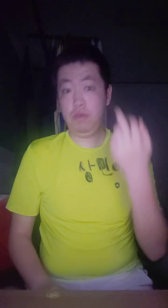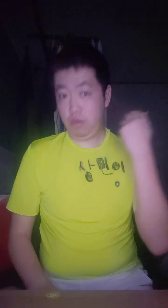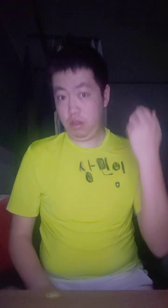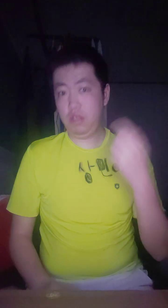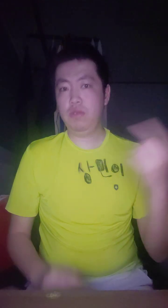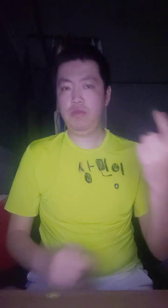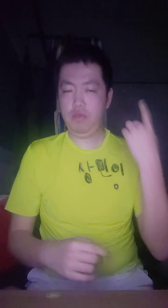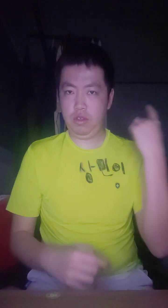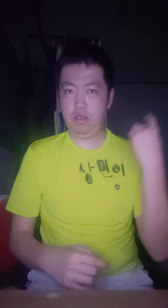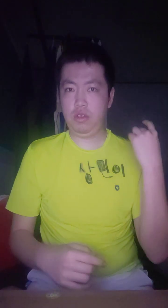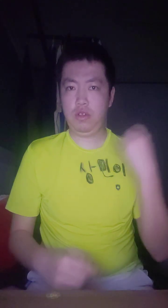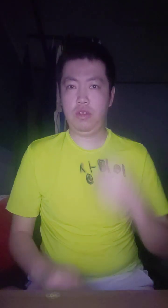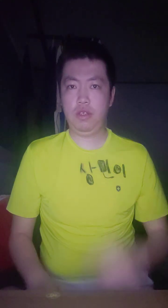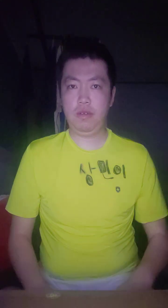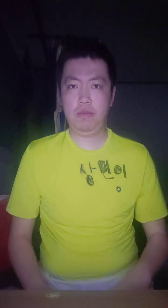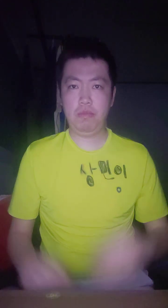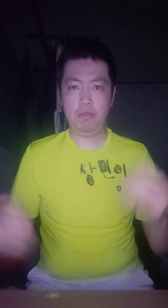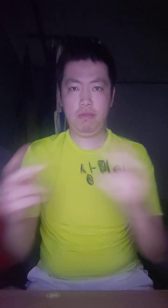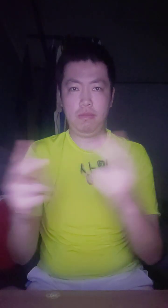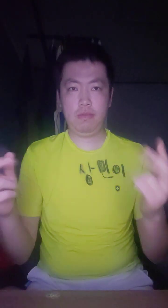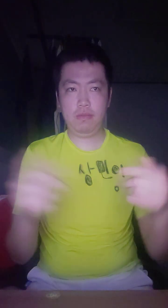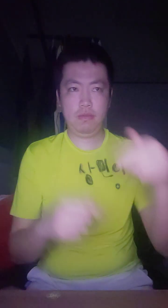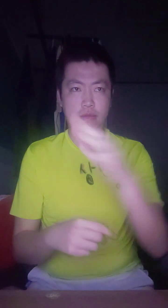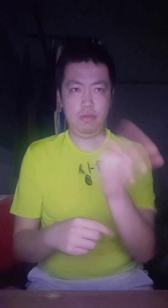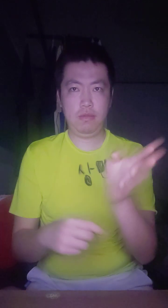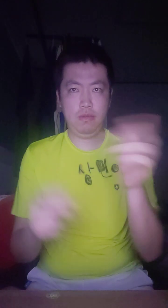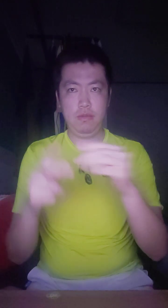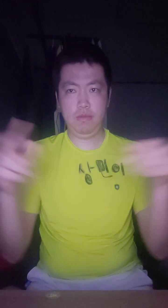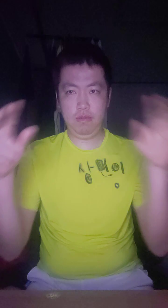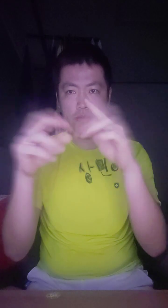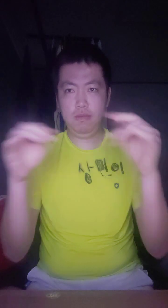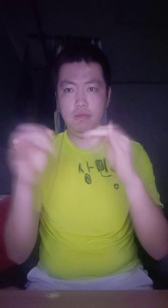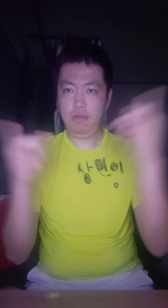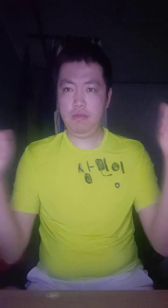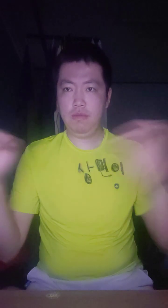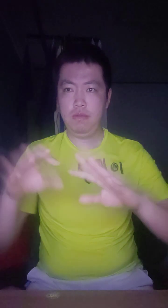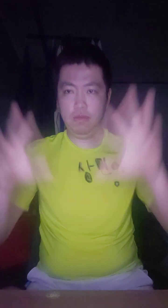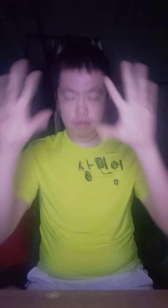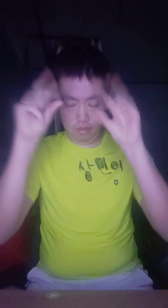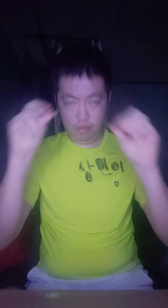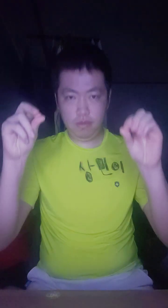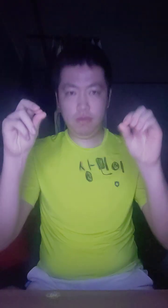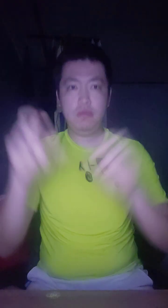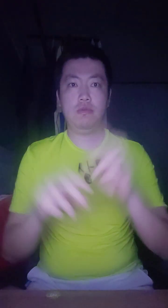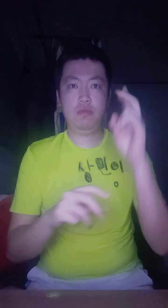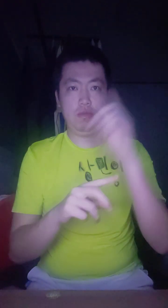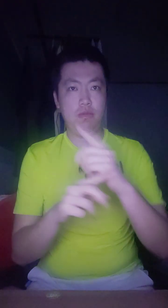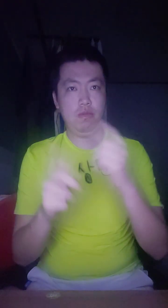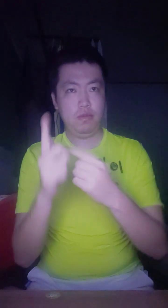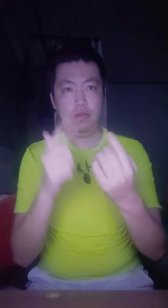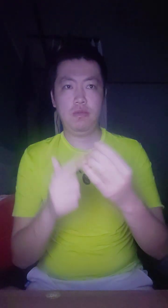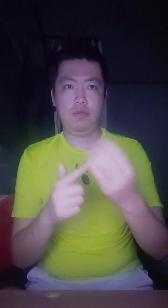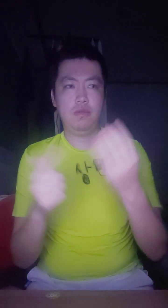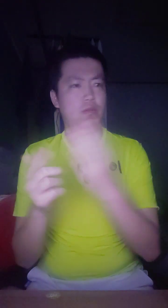대형마트 의무 휴일이었던 어제 대목을 기대했던 전통시장 상인들은 갑작스런 정전에 당혹감을 감추지